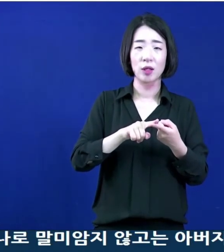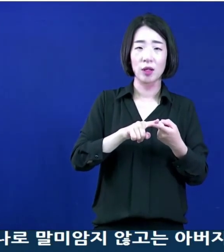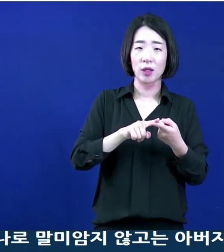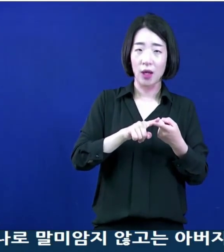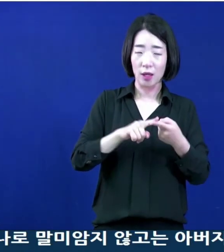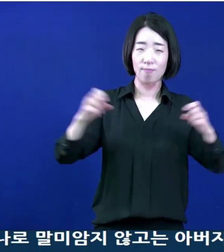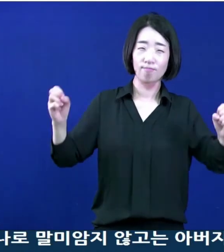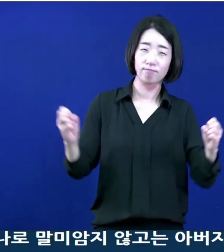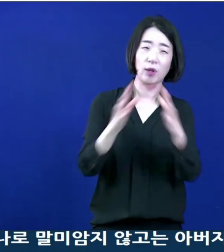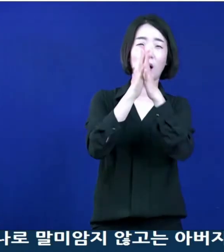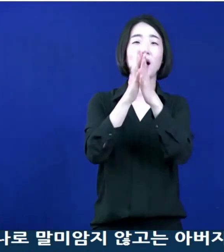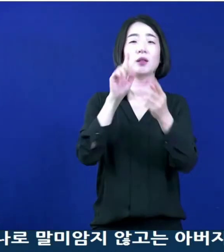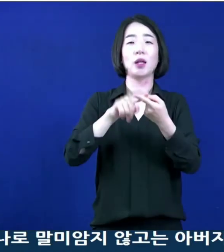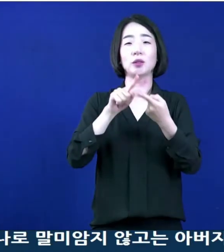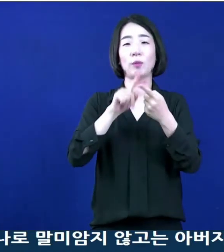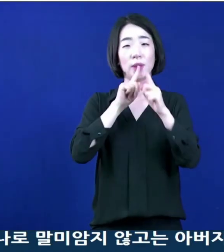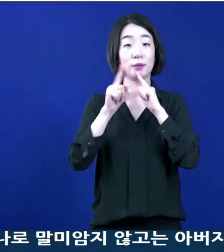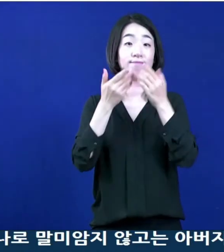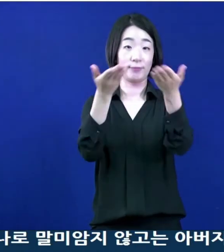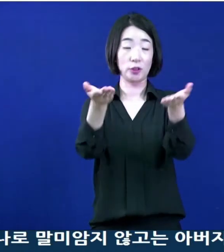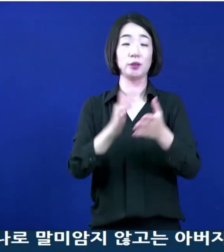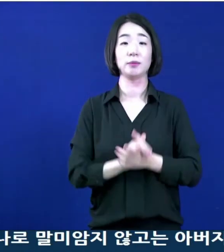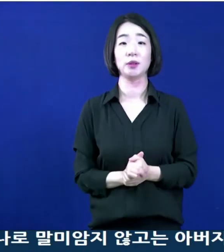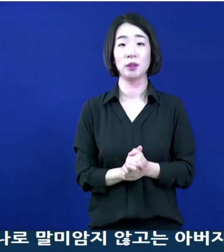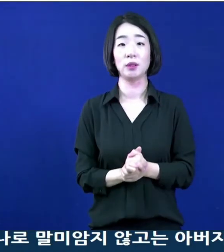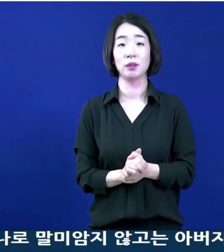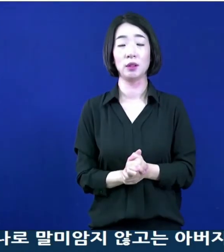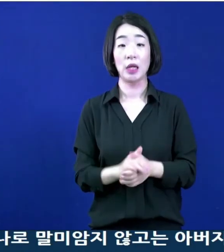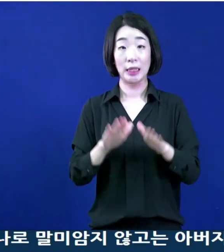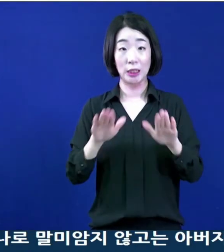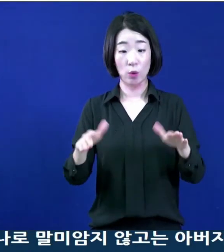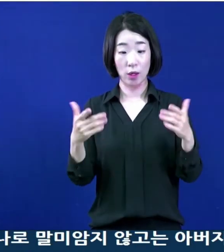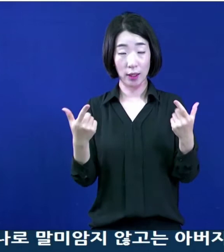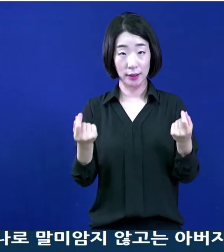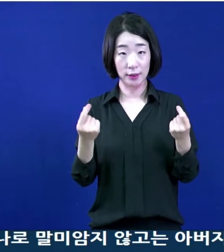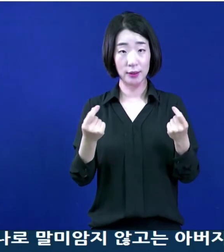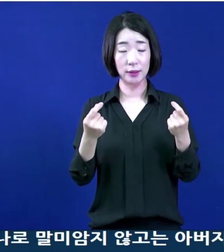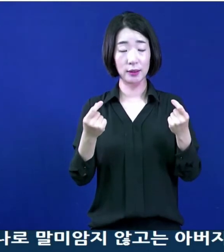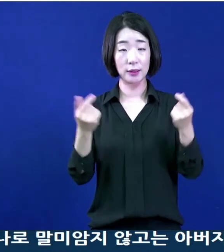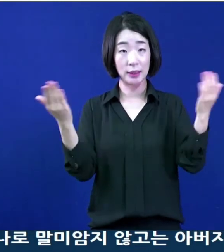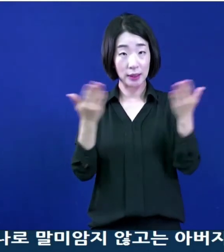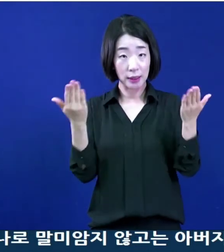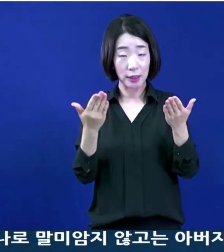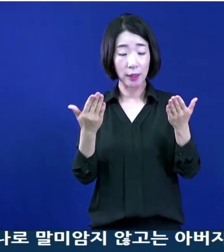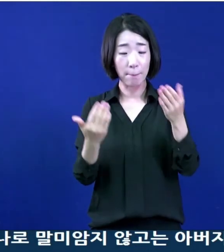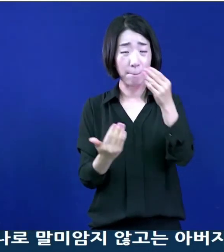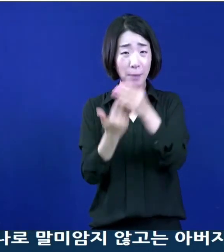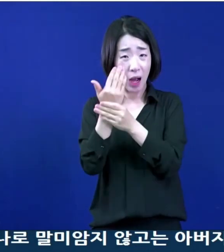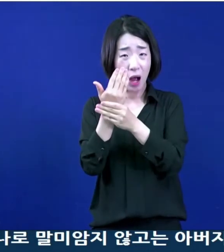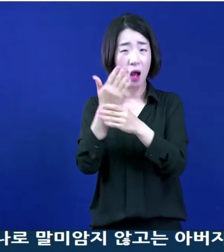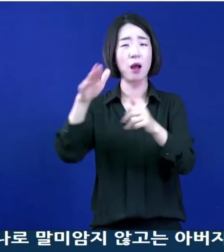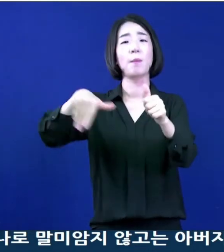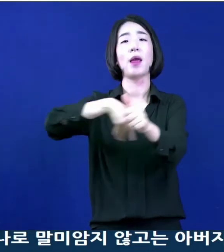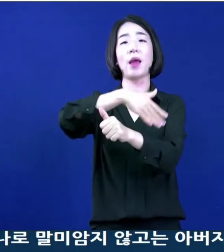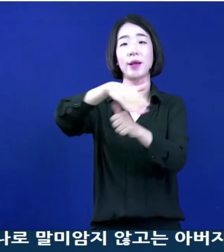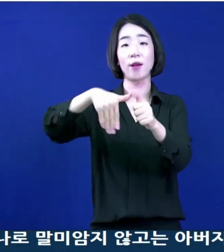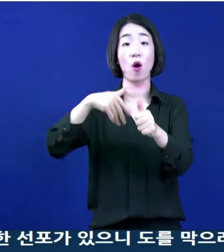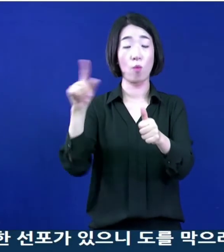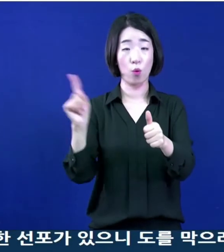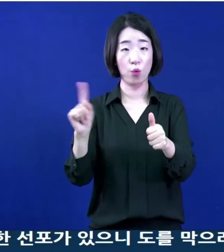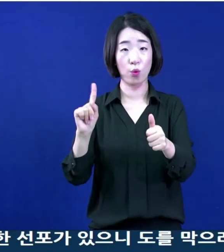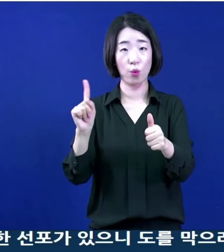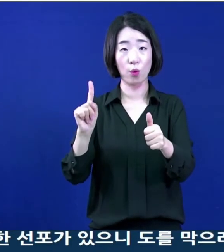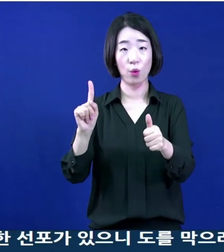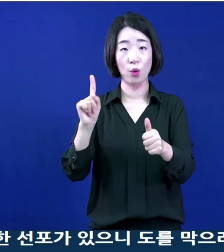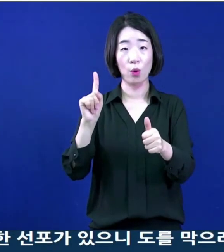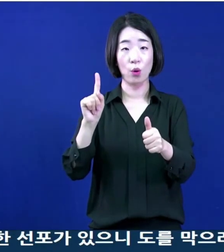이제 오늘 마지막으로 닮을 것은 이런 일이 일어난 이 배경에는 바울이